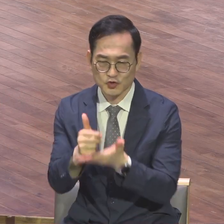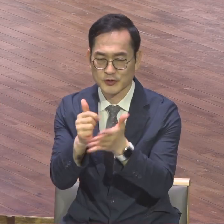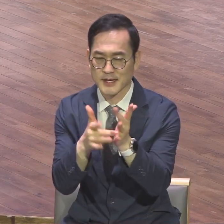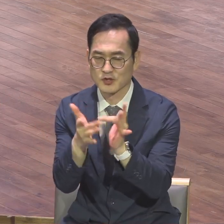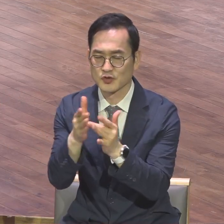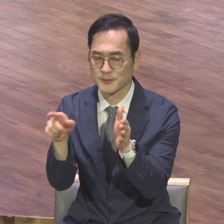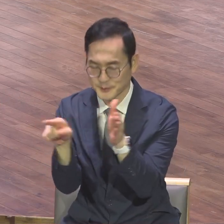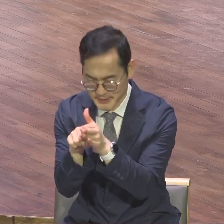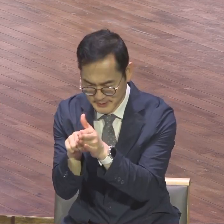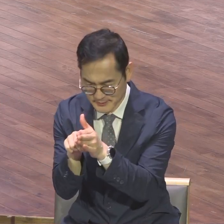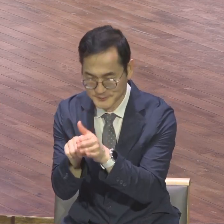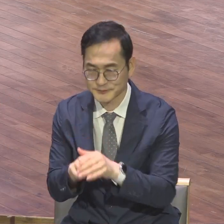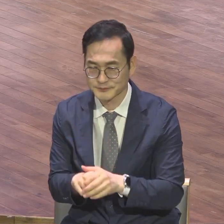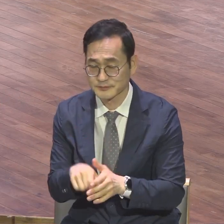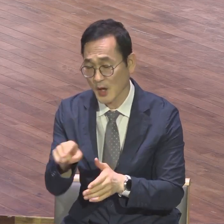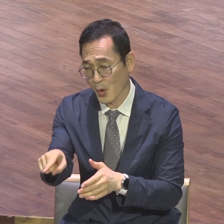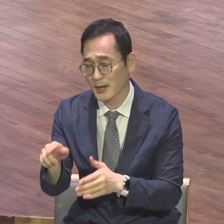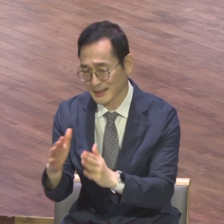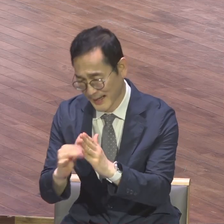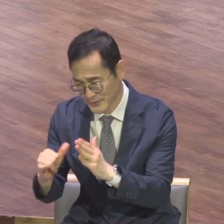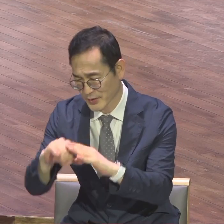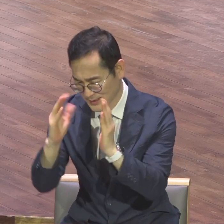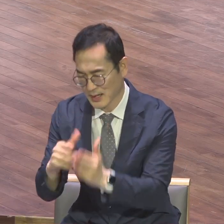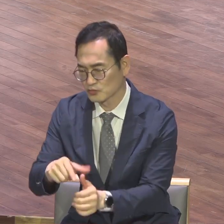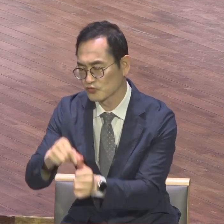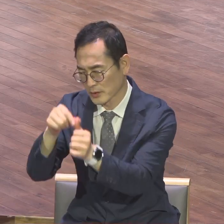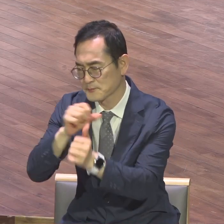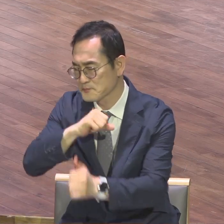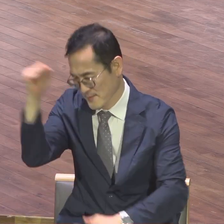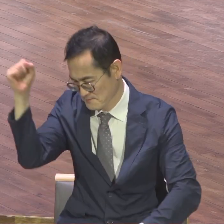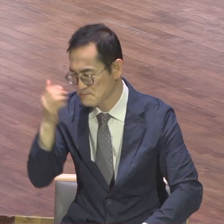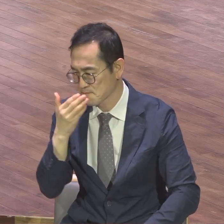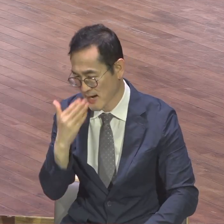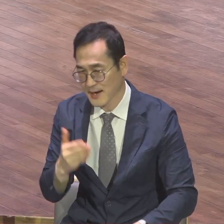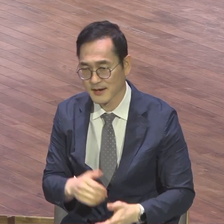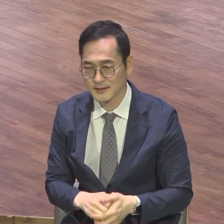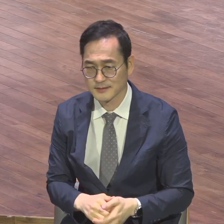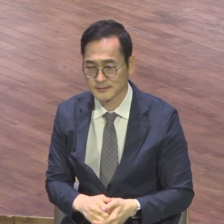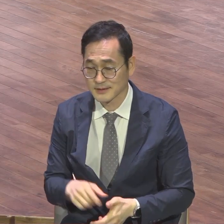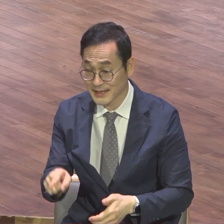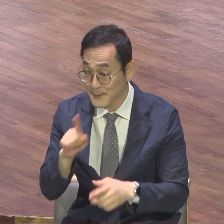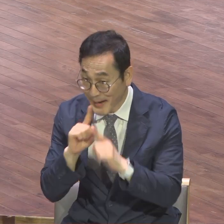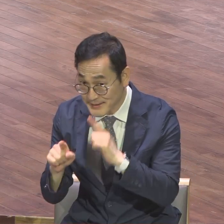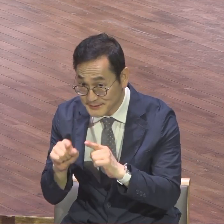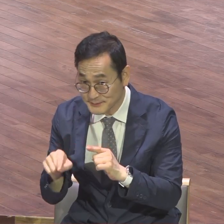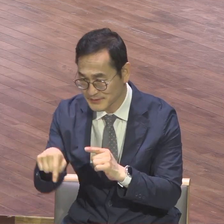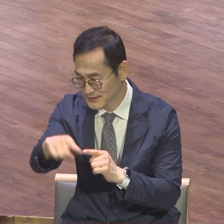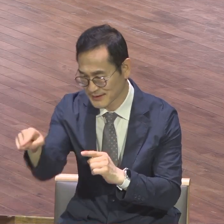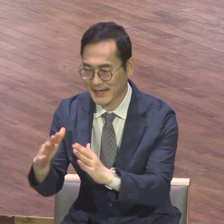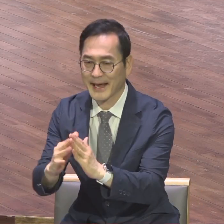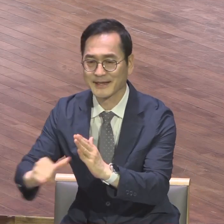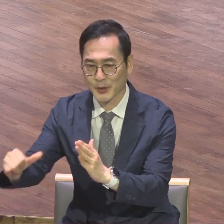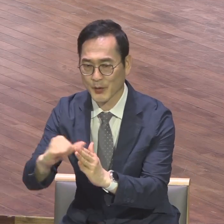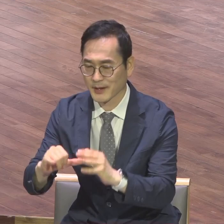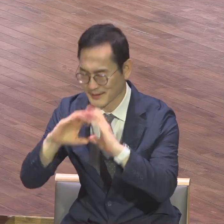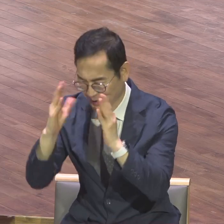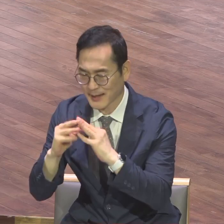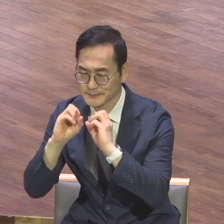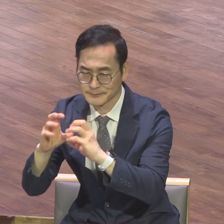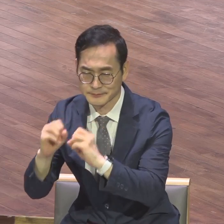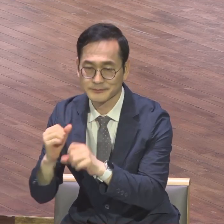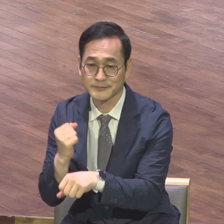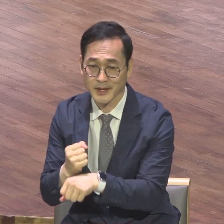믿으라. 그리하면 너와 네 집이 구원을 받으리라 하고 주의 말씀을 그 사람과 그 집에 있는 모든 사람에게